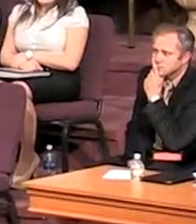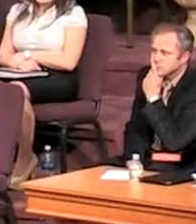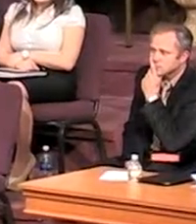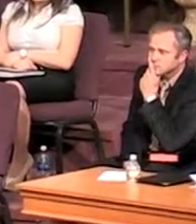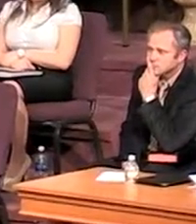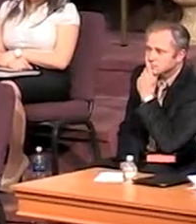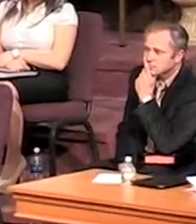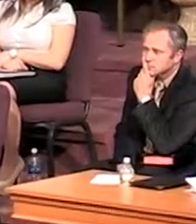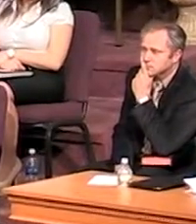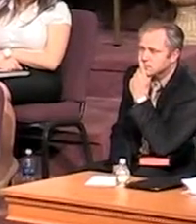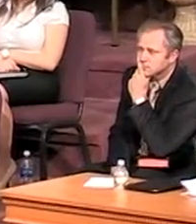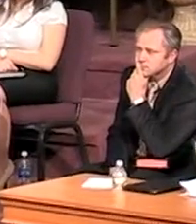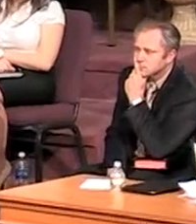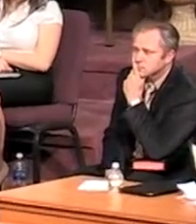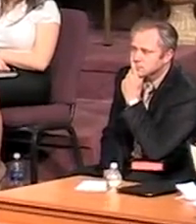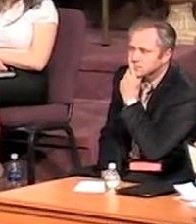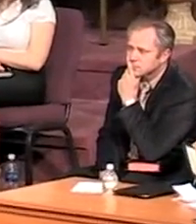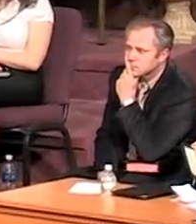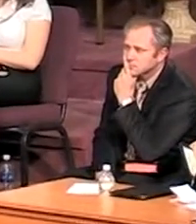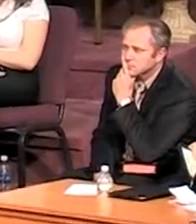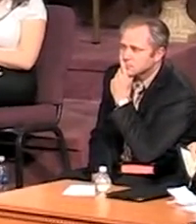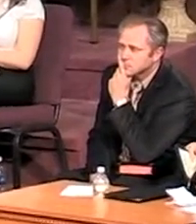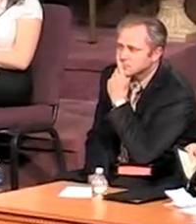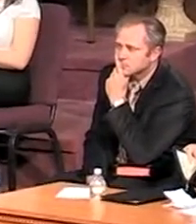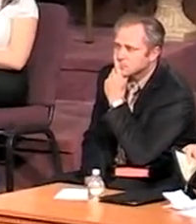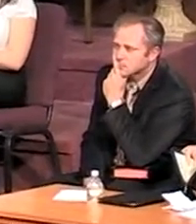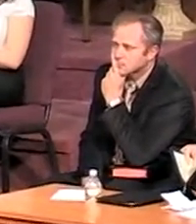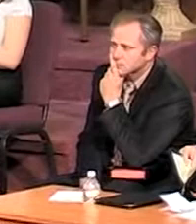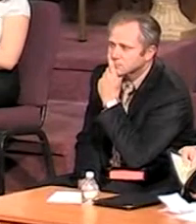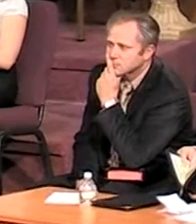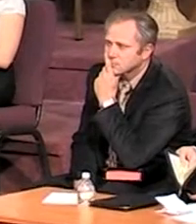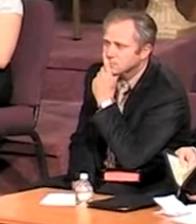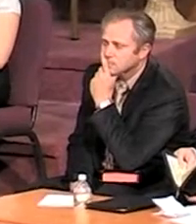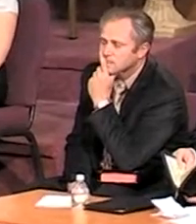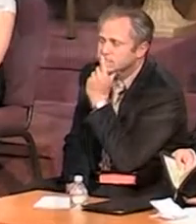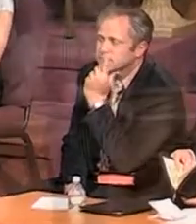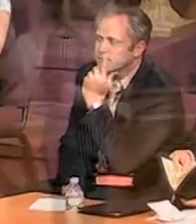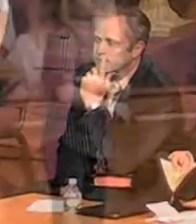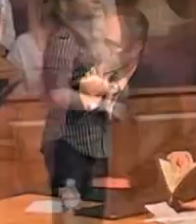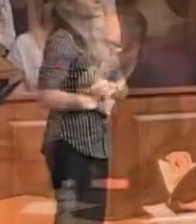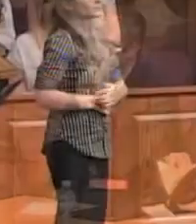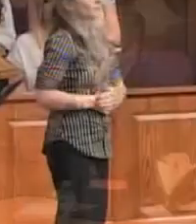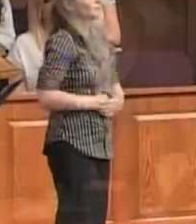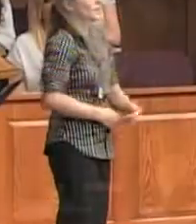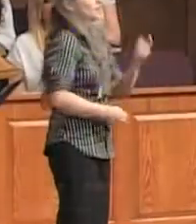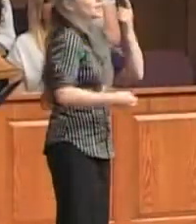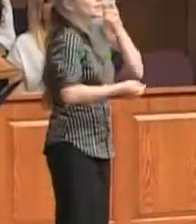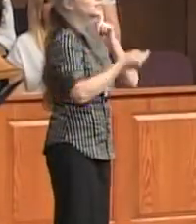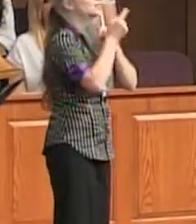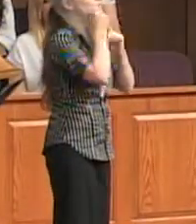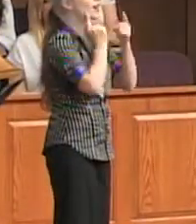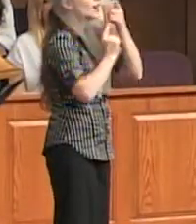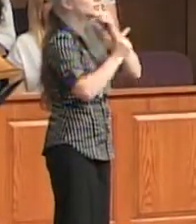они заплачут горько, И слезы